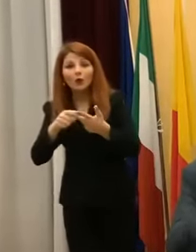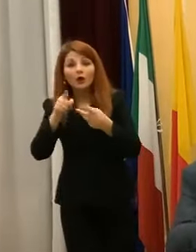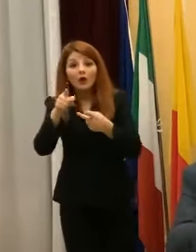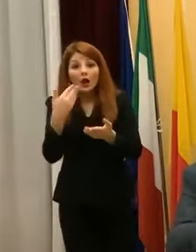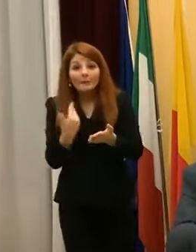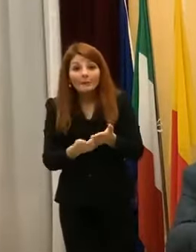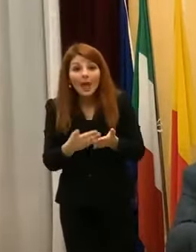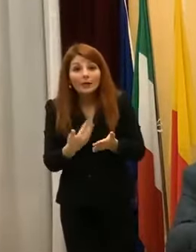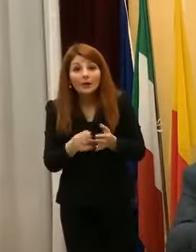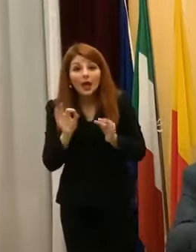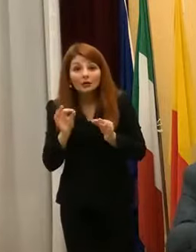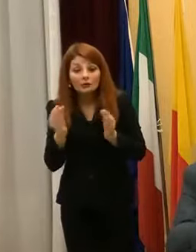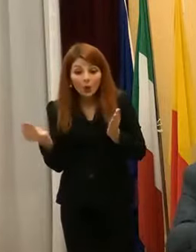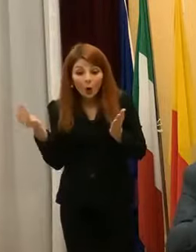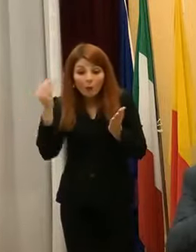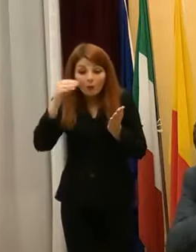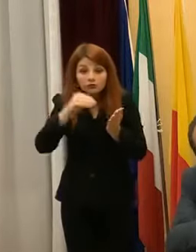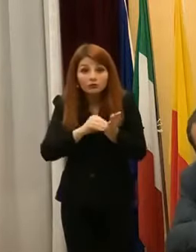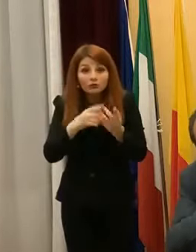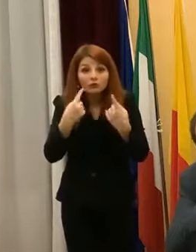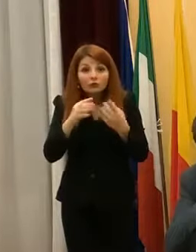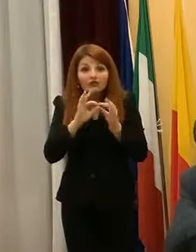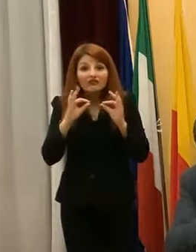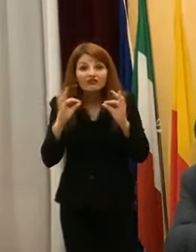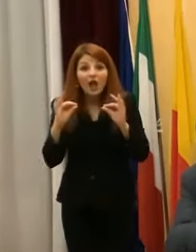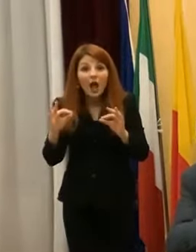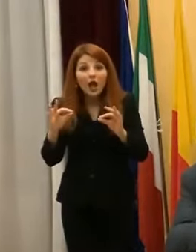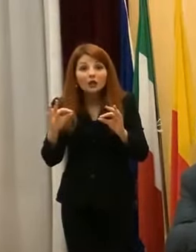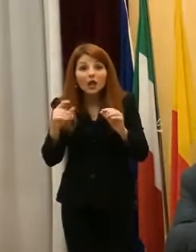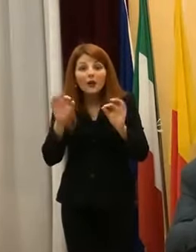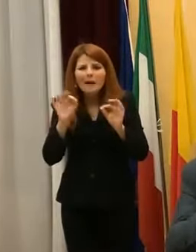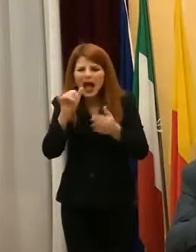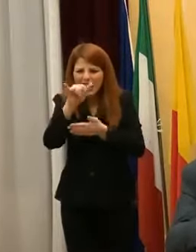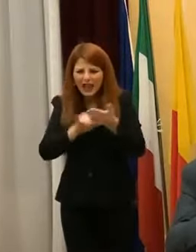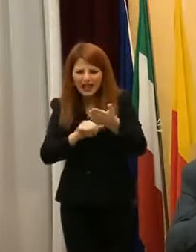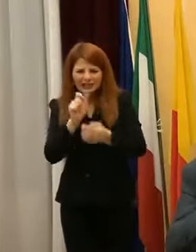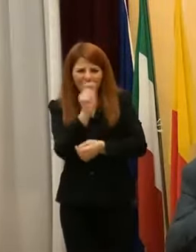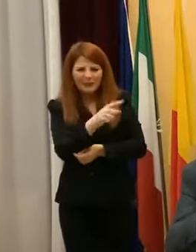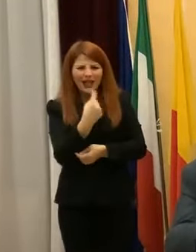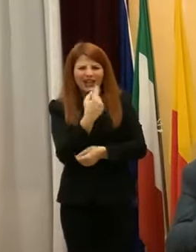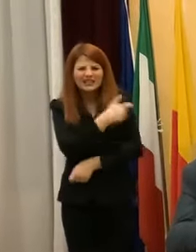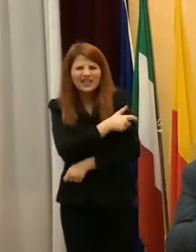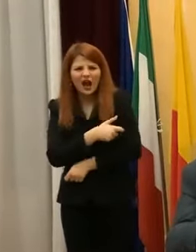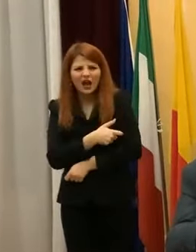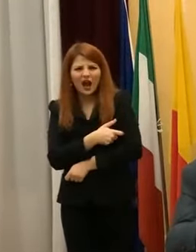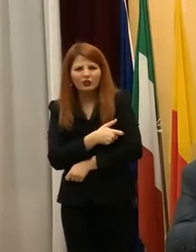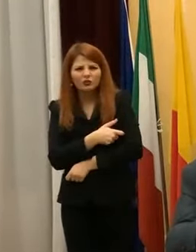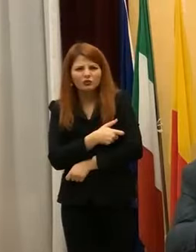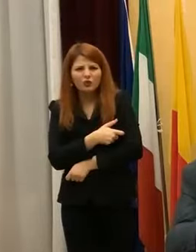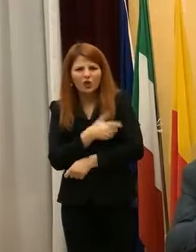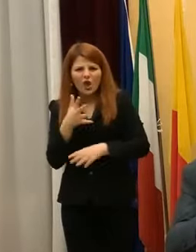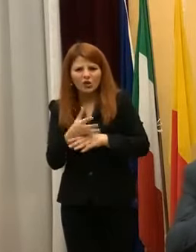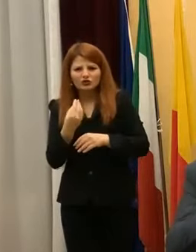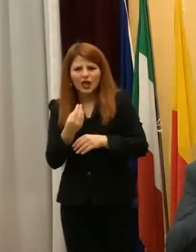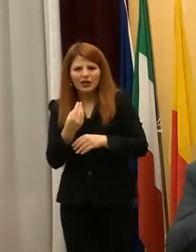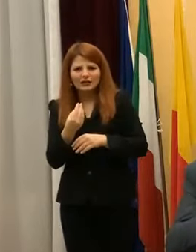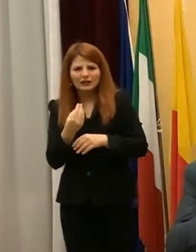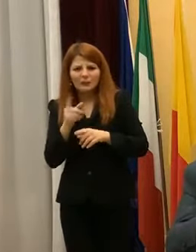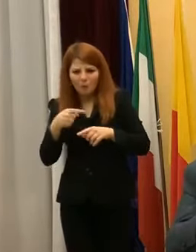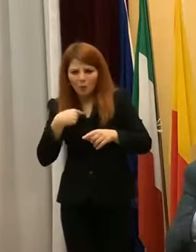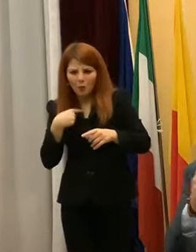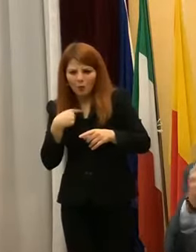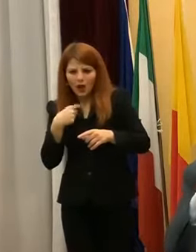sindacato? Ma non ti vergogni, io mi vergogno per te. E questo non vi